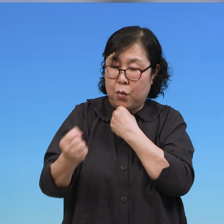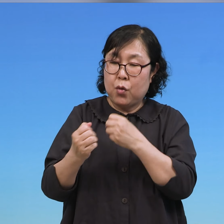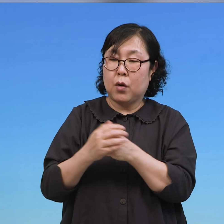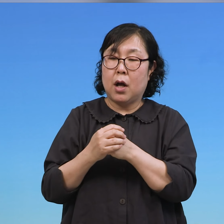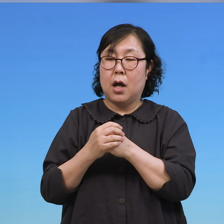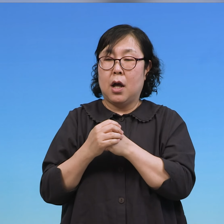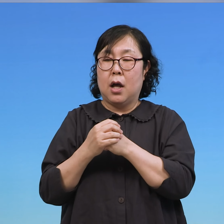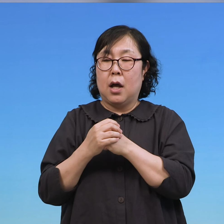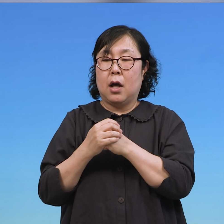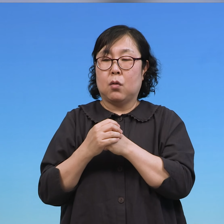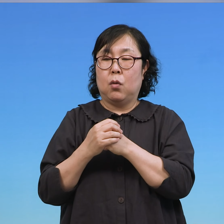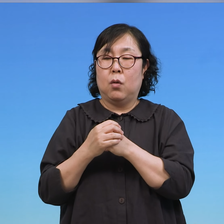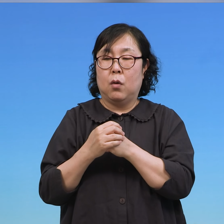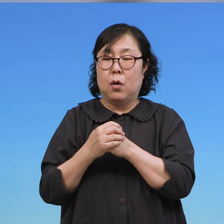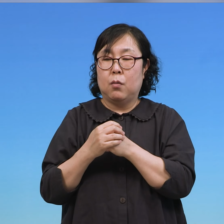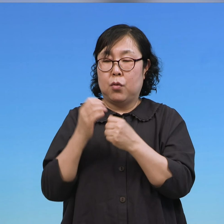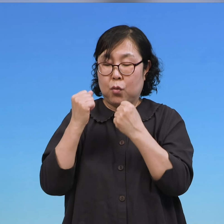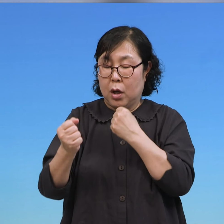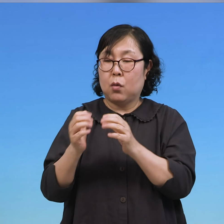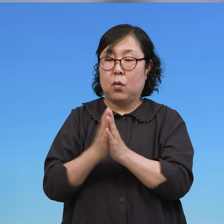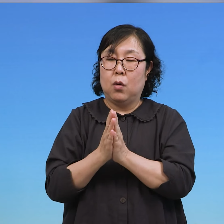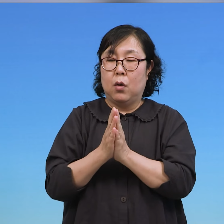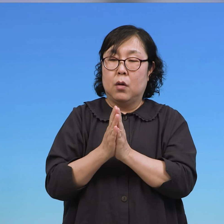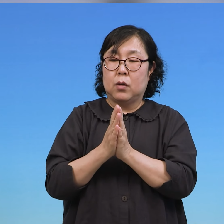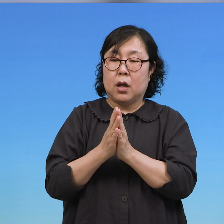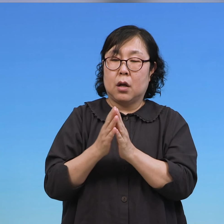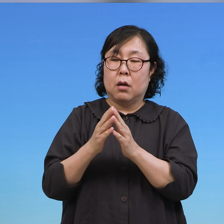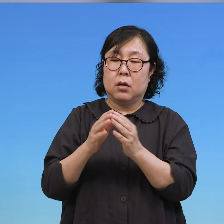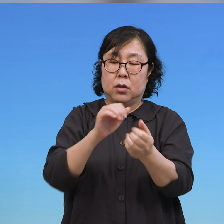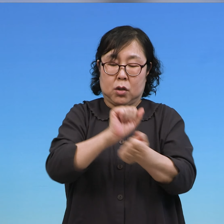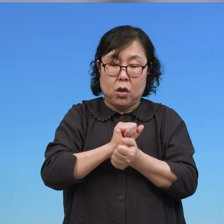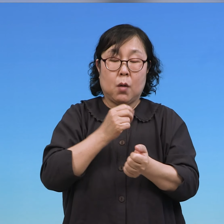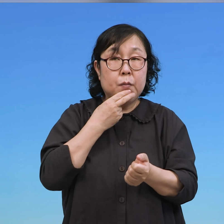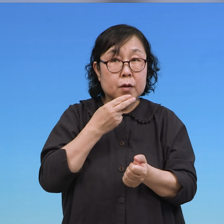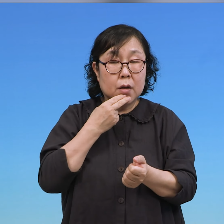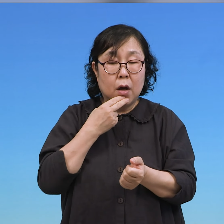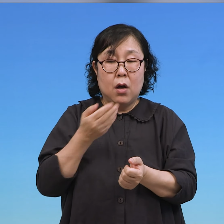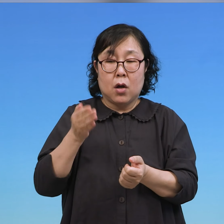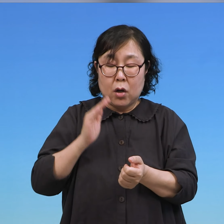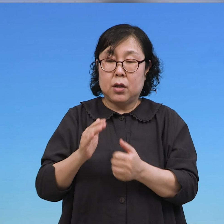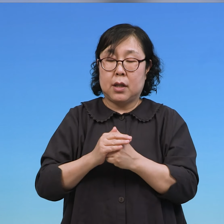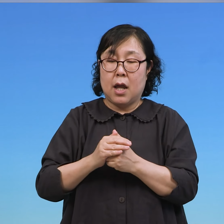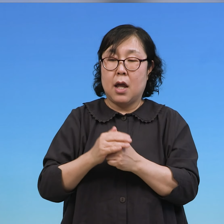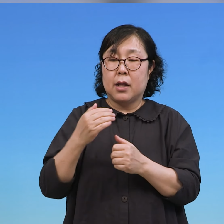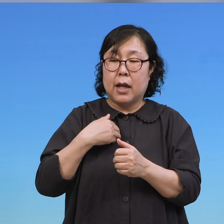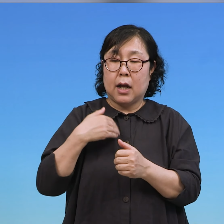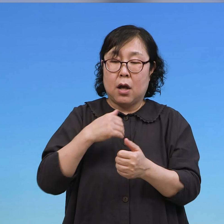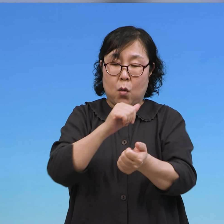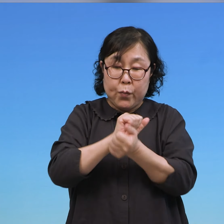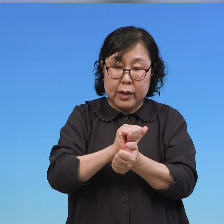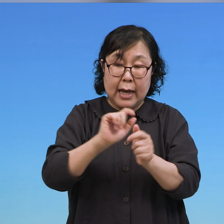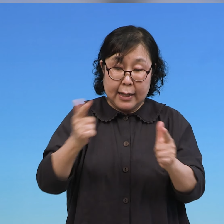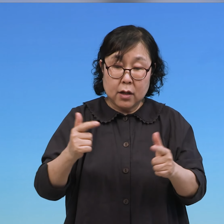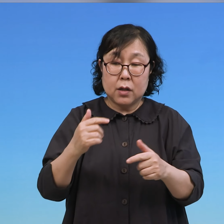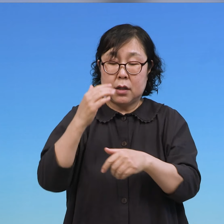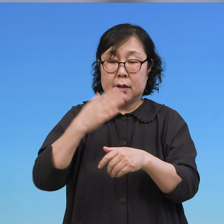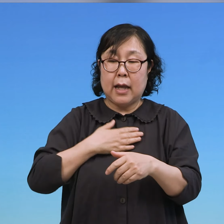그럴 것 같으면 집에 있지 뭐하러 나오느냐고요. 왜 나오느냐고요. 그걸 결정하는 분은 제가 아니고